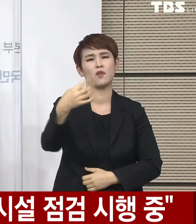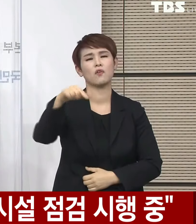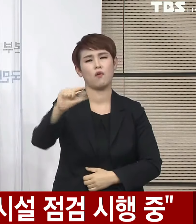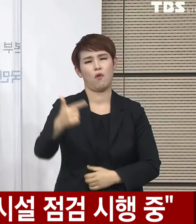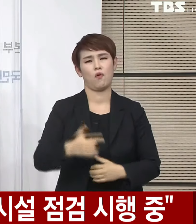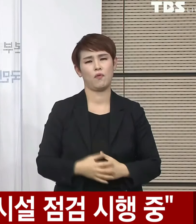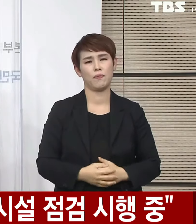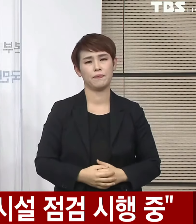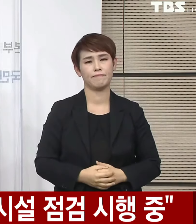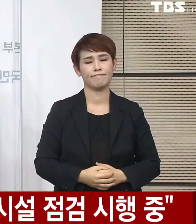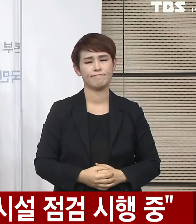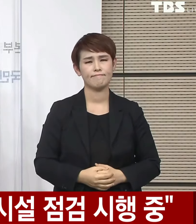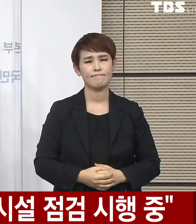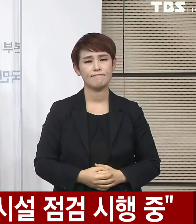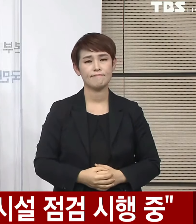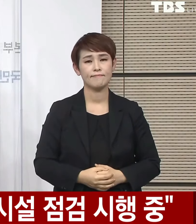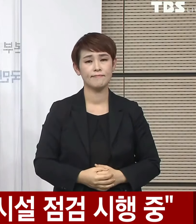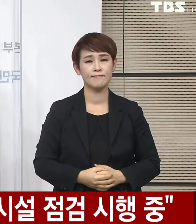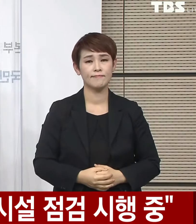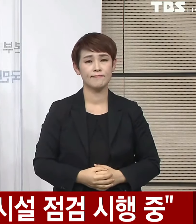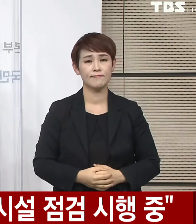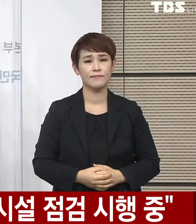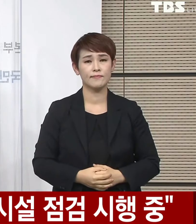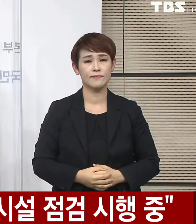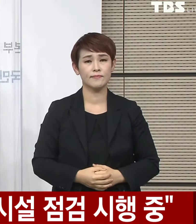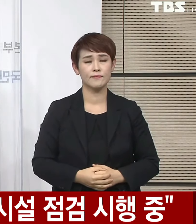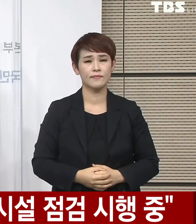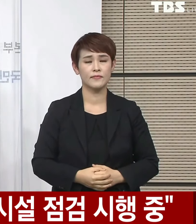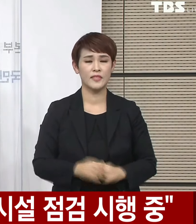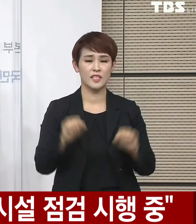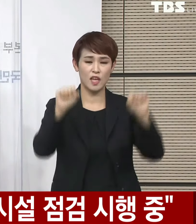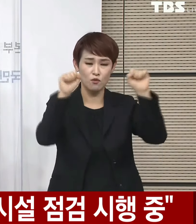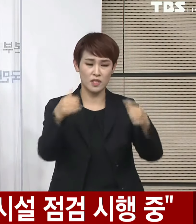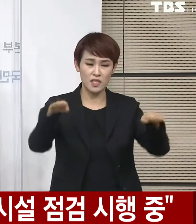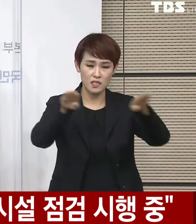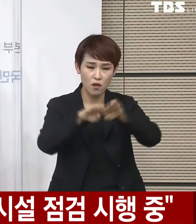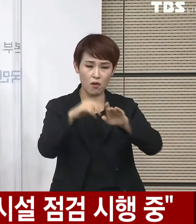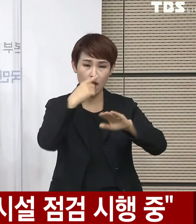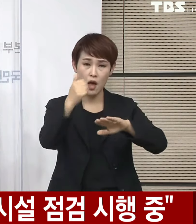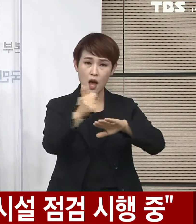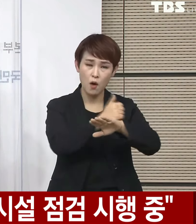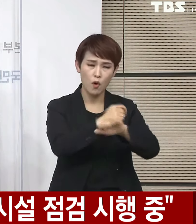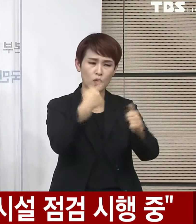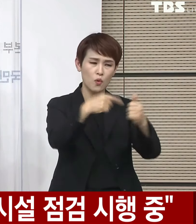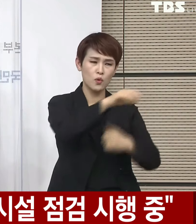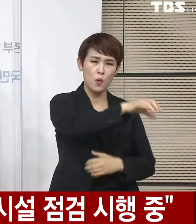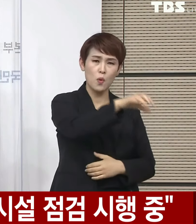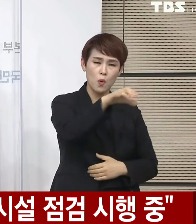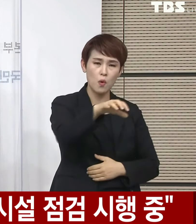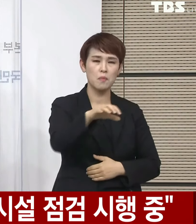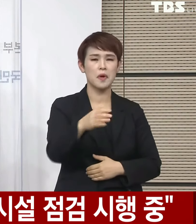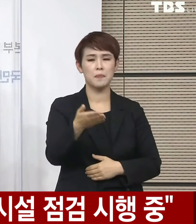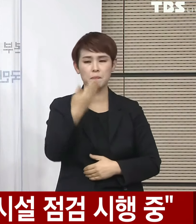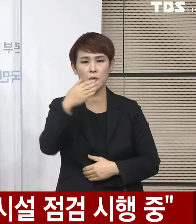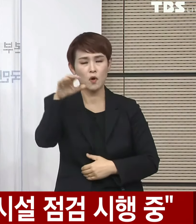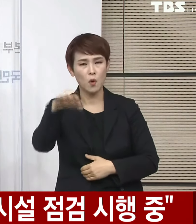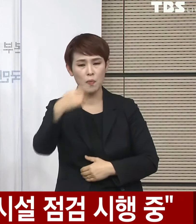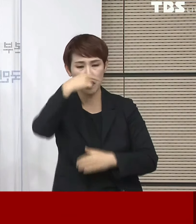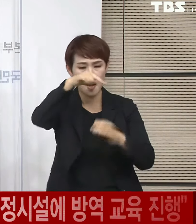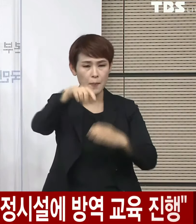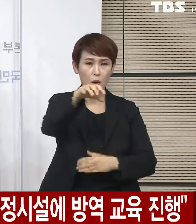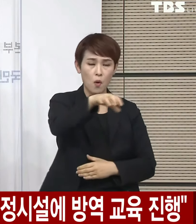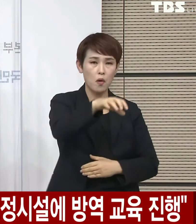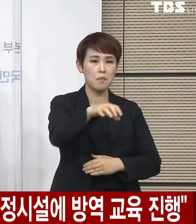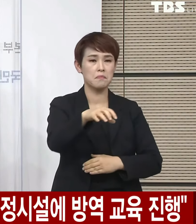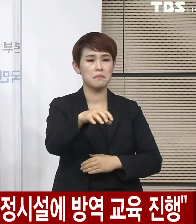큰 비중을 차지하였습니다. 뿐만 아니라 체육시설, 학원 등 교육시설, 일반 음식점, 카페,